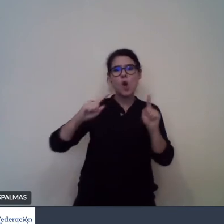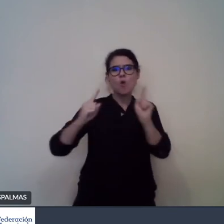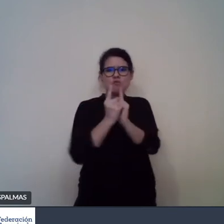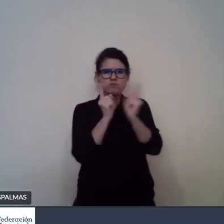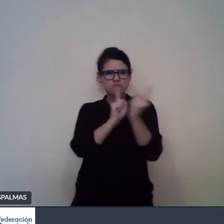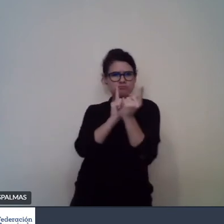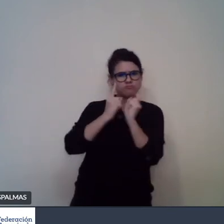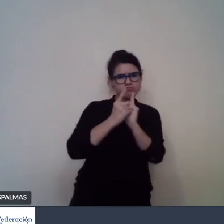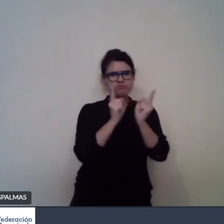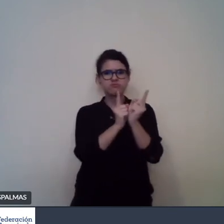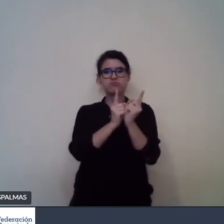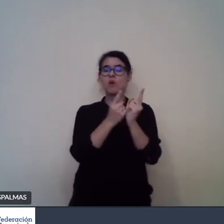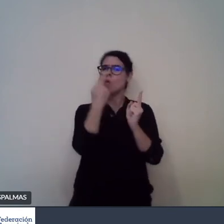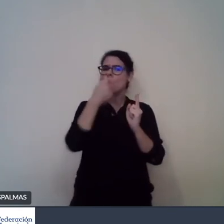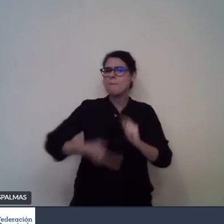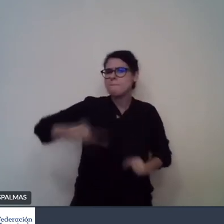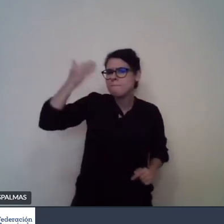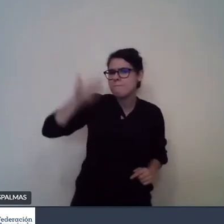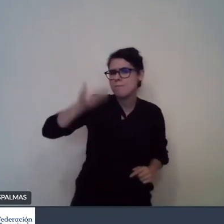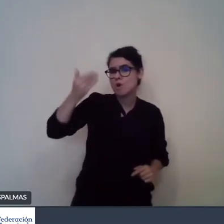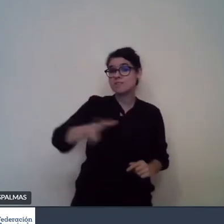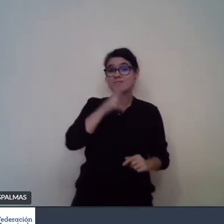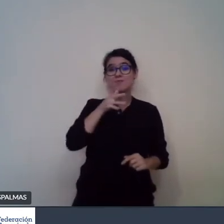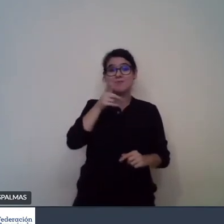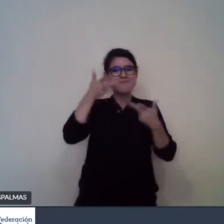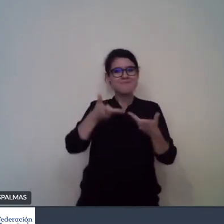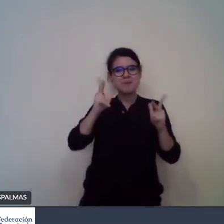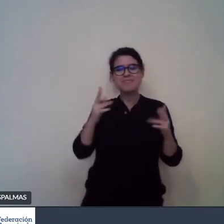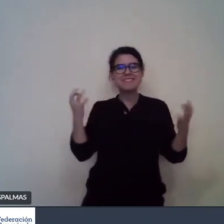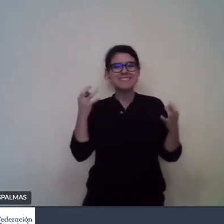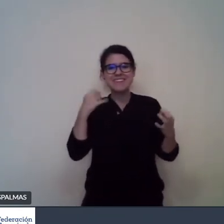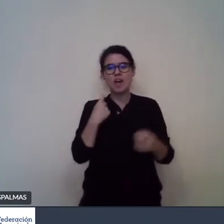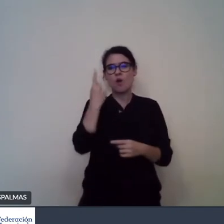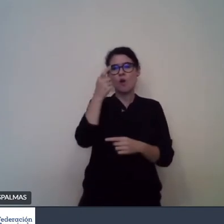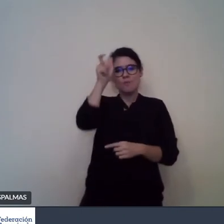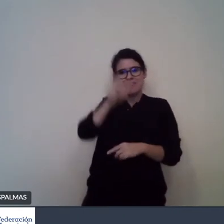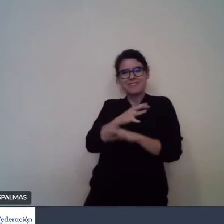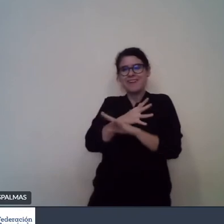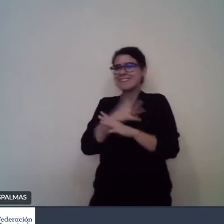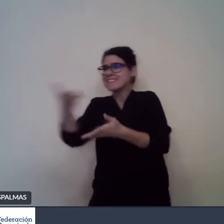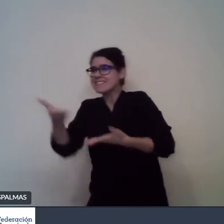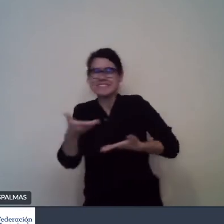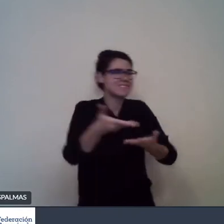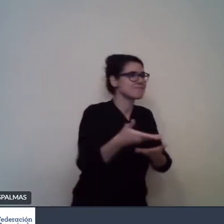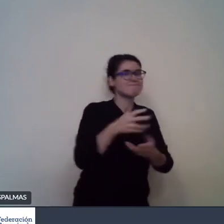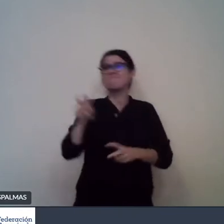importante también. Este uno contra uno es el que permite que este jugador no pueda estar pendiente de una posible ayuda.